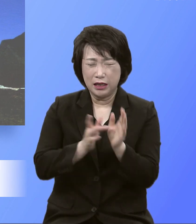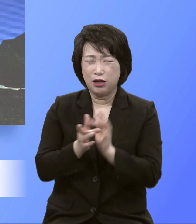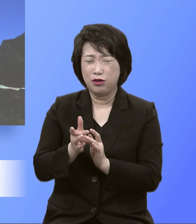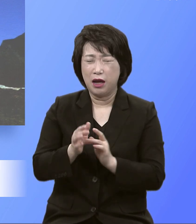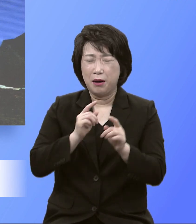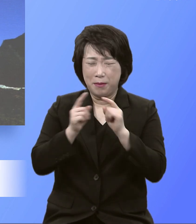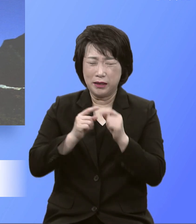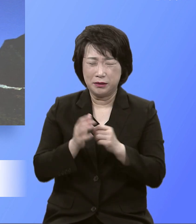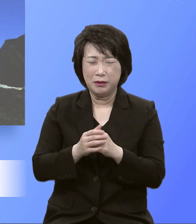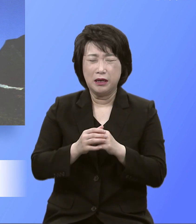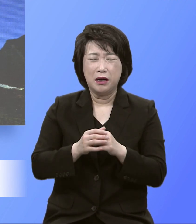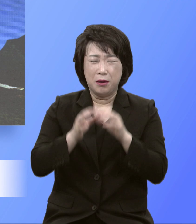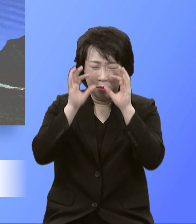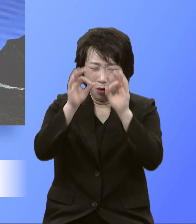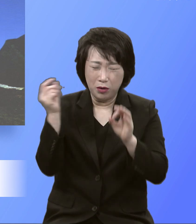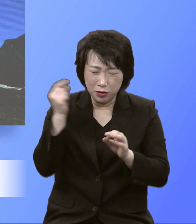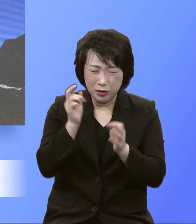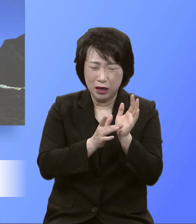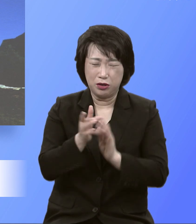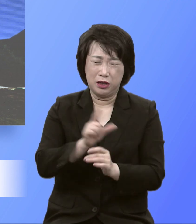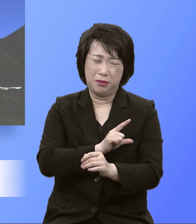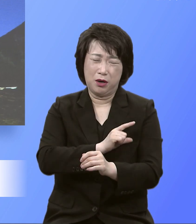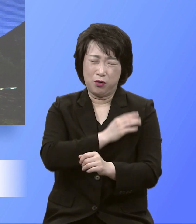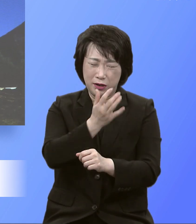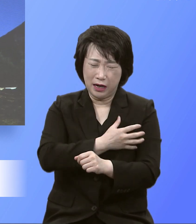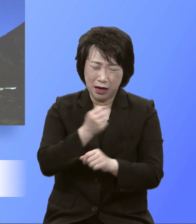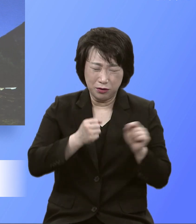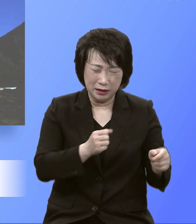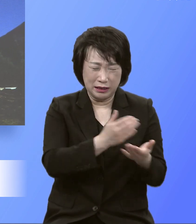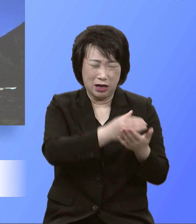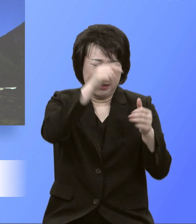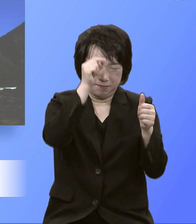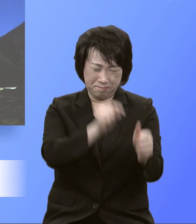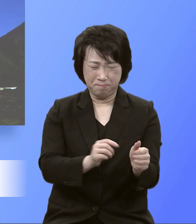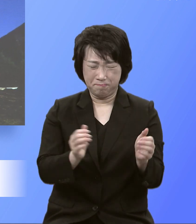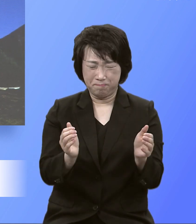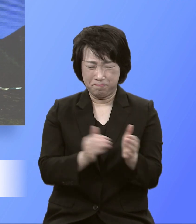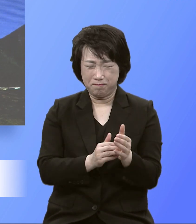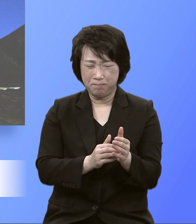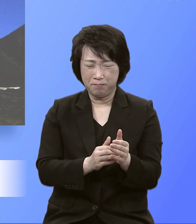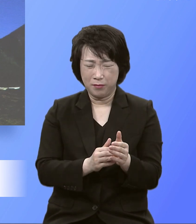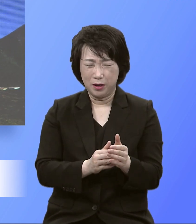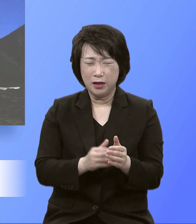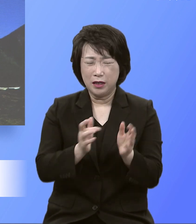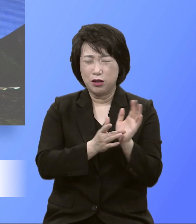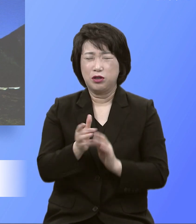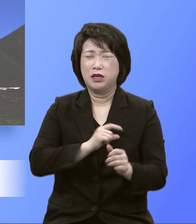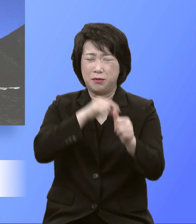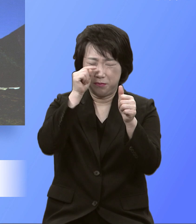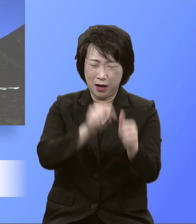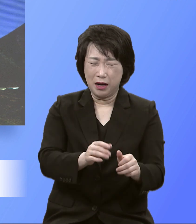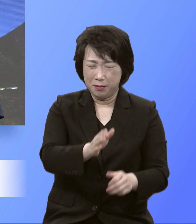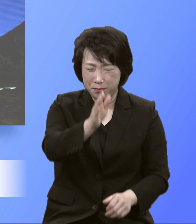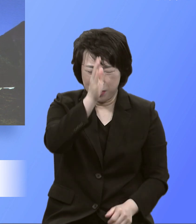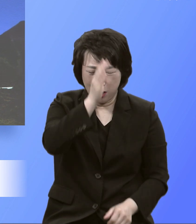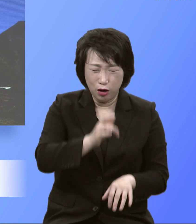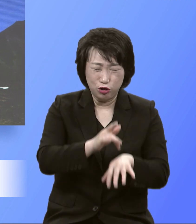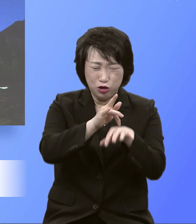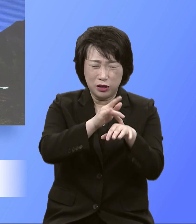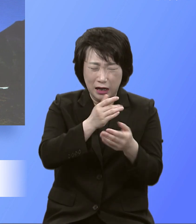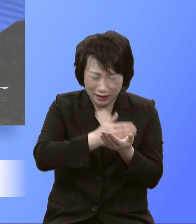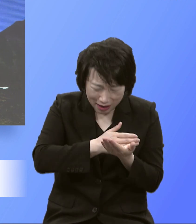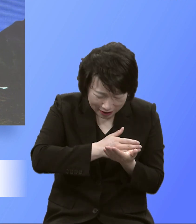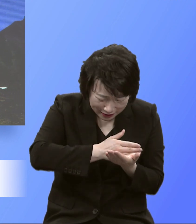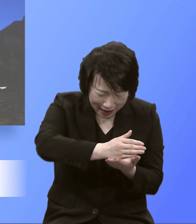예수의 말씀을 듣고 예수 이름의 권세 앞에서 떠나갈지어다. 예수 명하니 질병아,